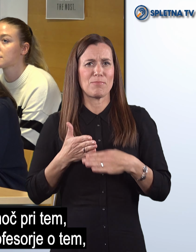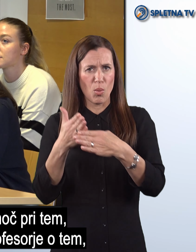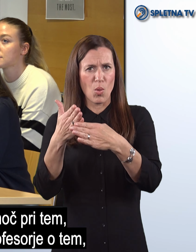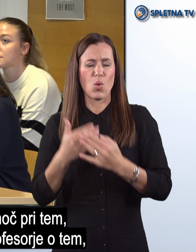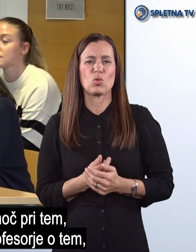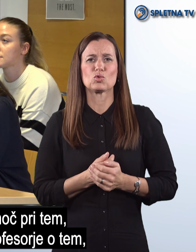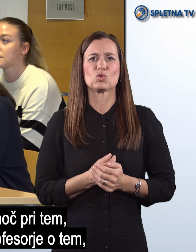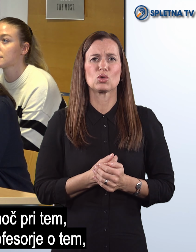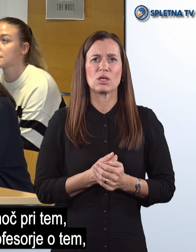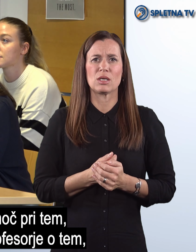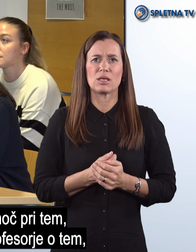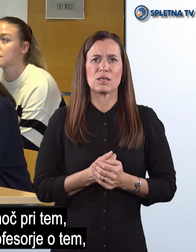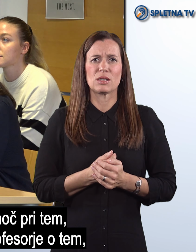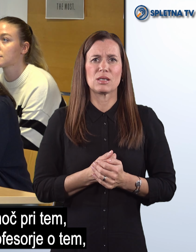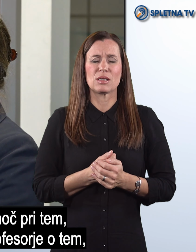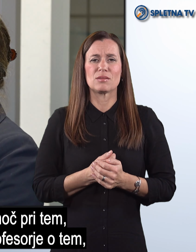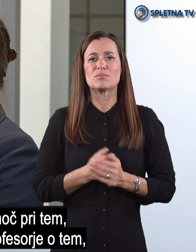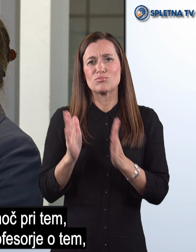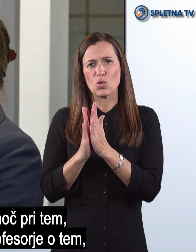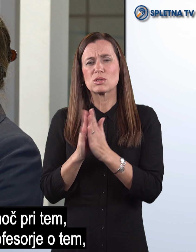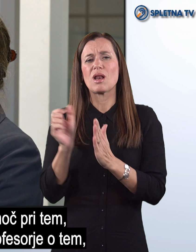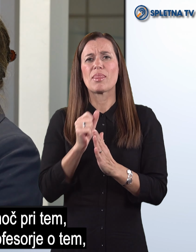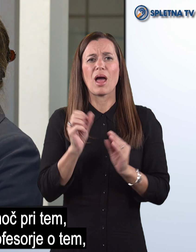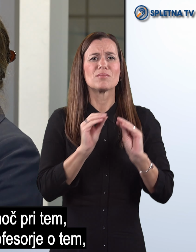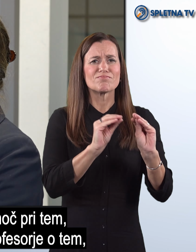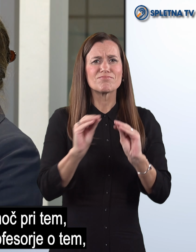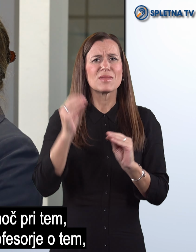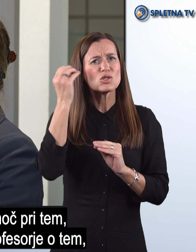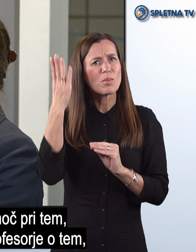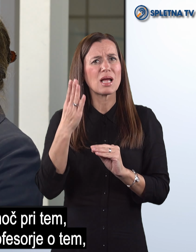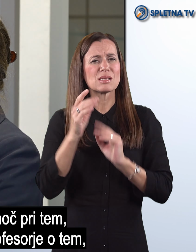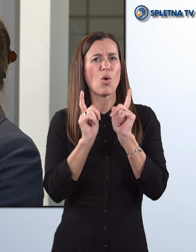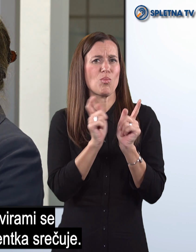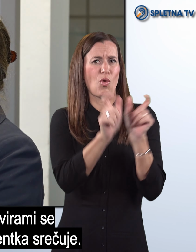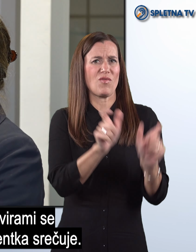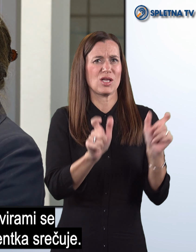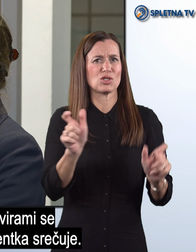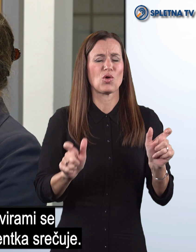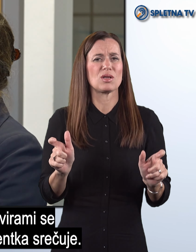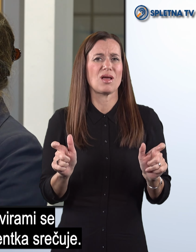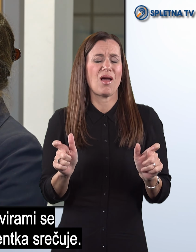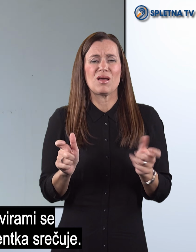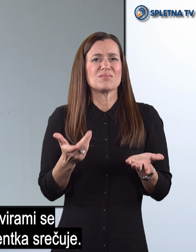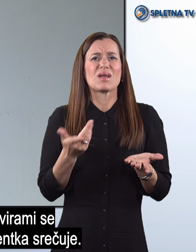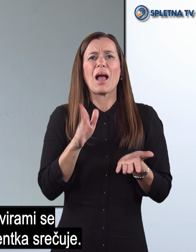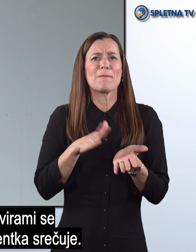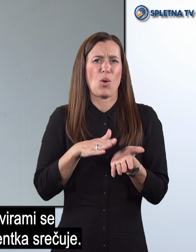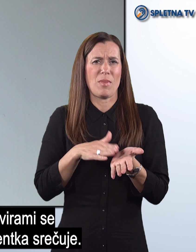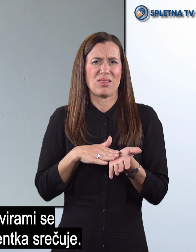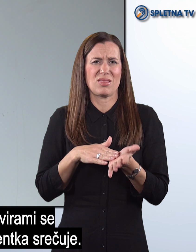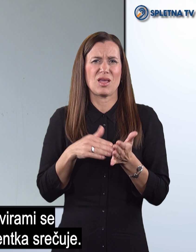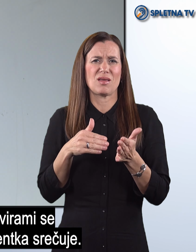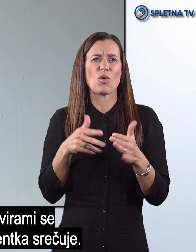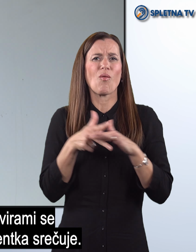pomoč pri tem, da izobrazimo profesorje o tem, kakšnimi ovirami se pravzaprav